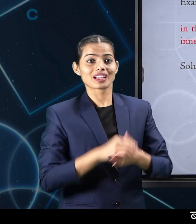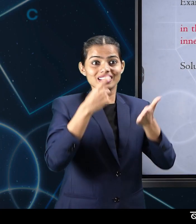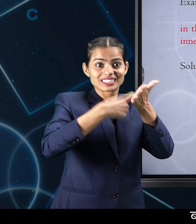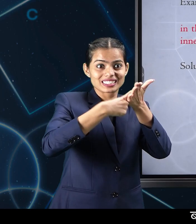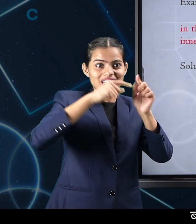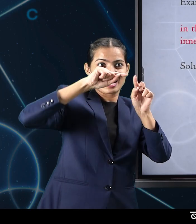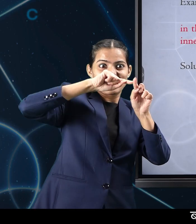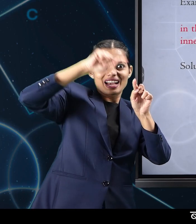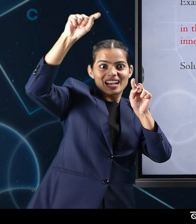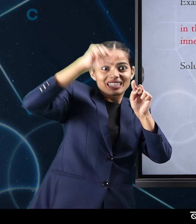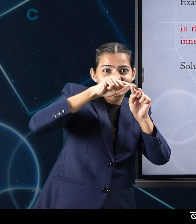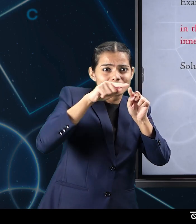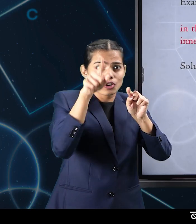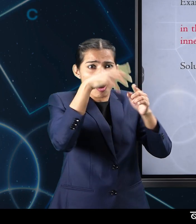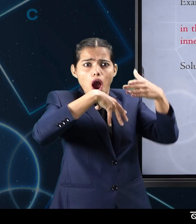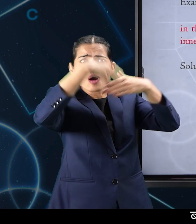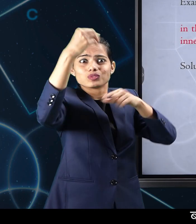बाहरी वृत्त की त्रिज्या इज इक्वल 10 सेंटीमीटर।